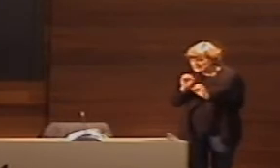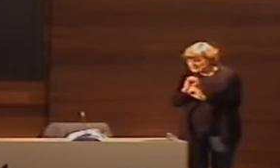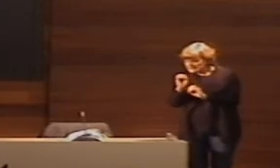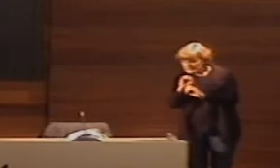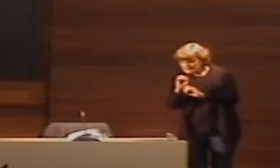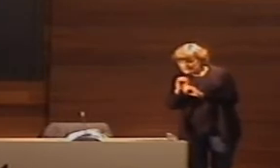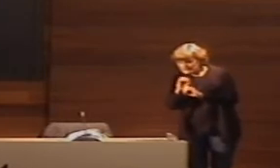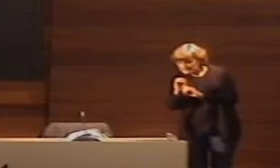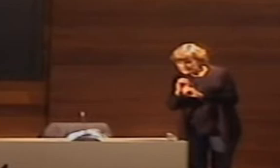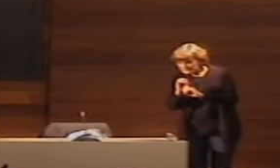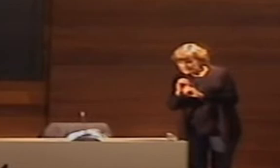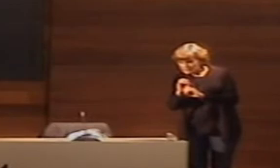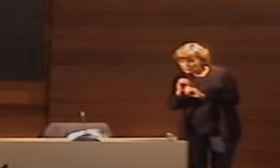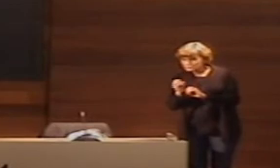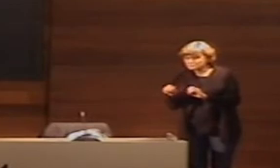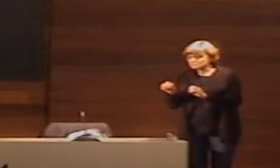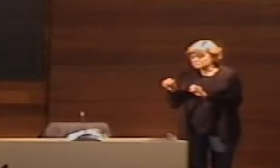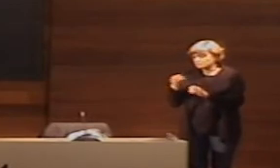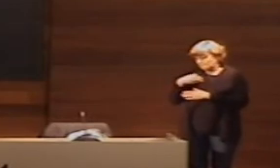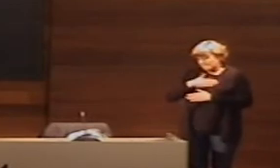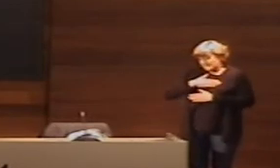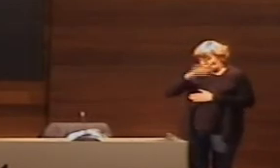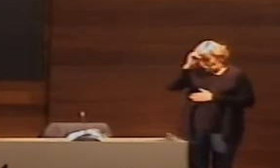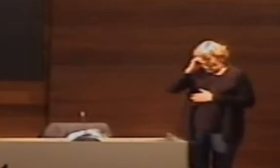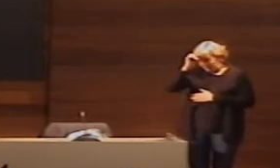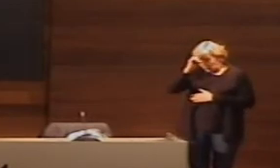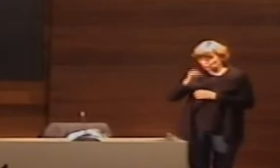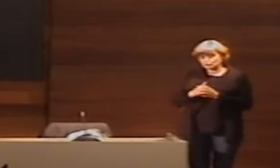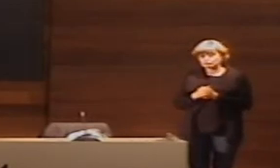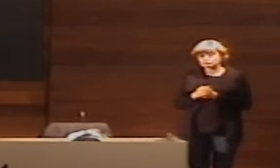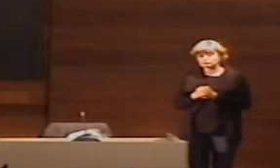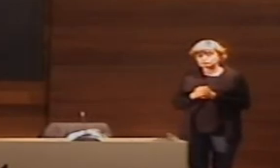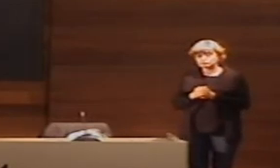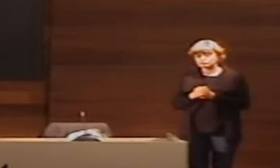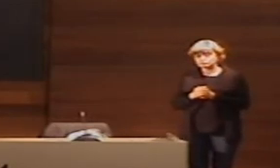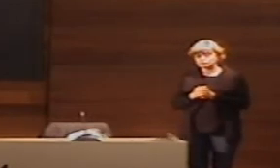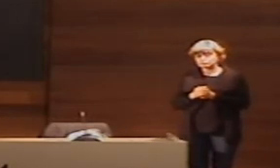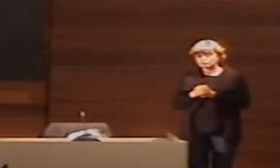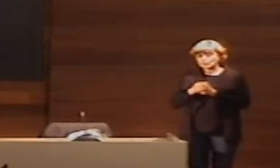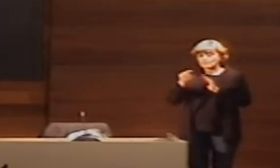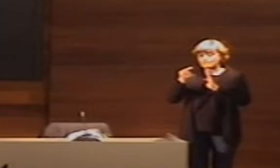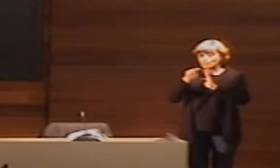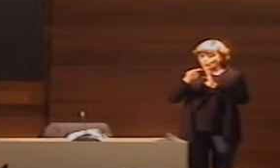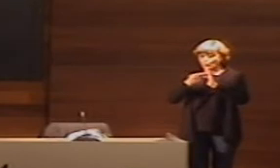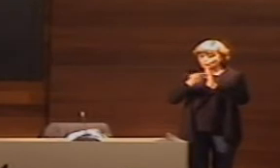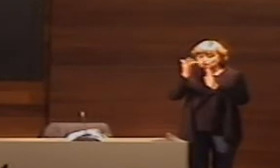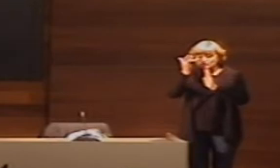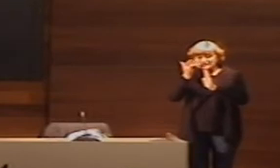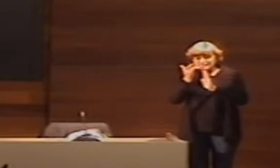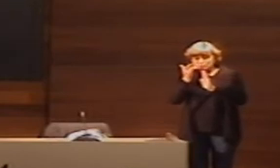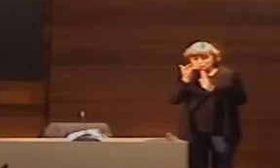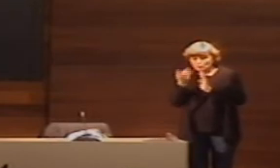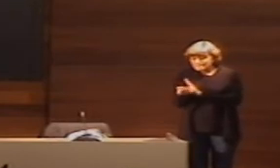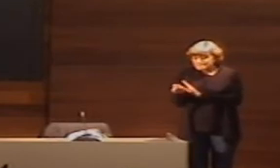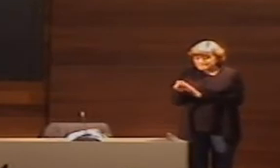punto limpio, y a mí me parece que tendría que ser un poco como otro contenedor, ¿no? Que no puedes estar pendiente